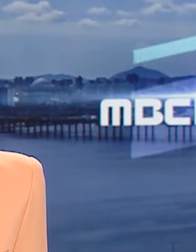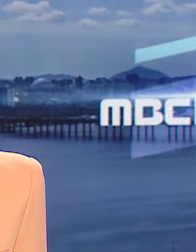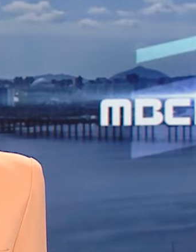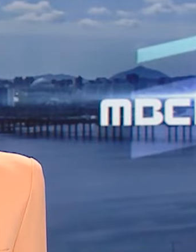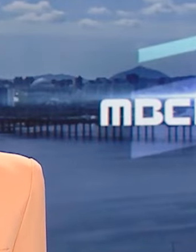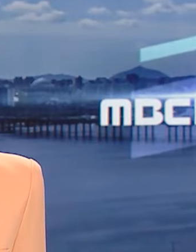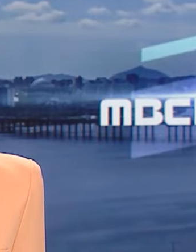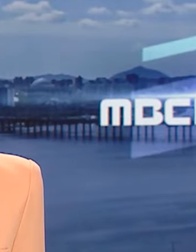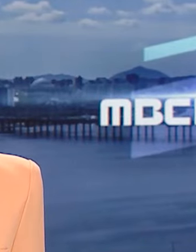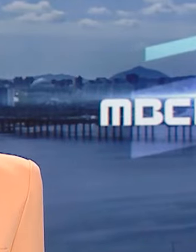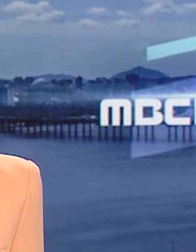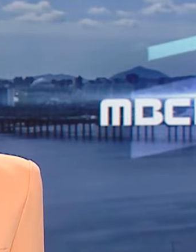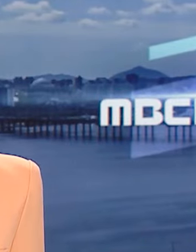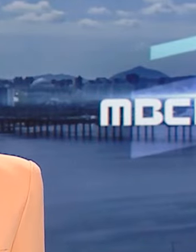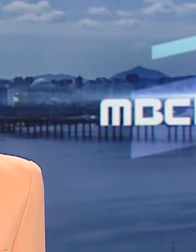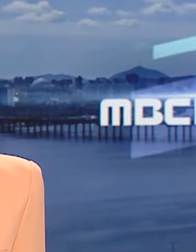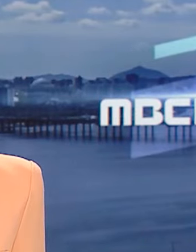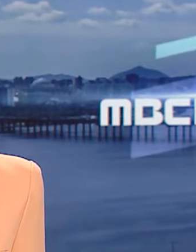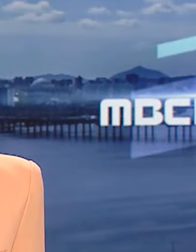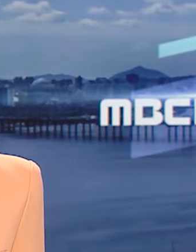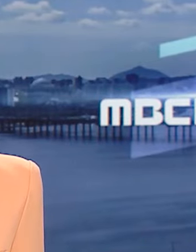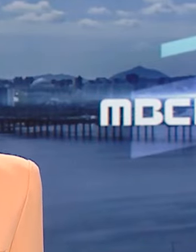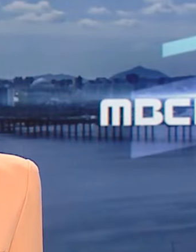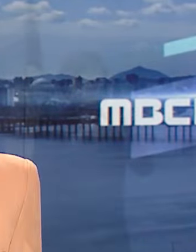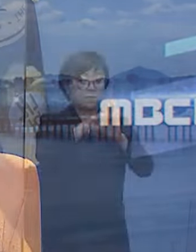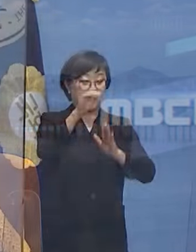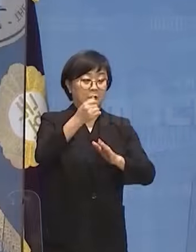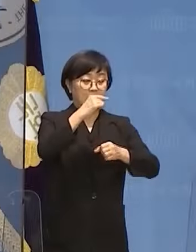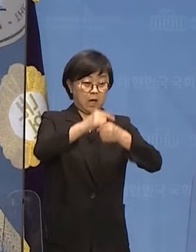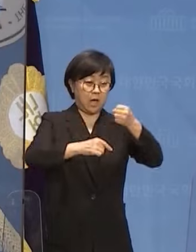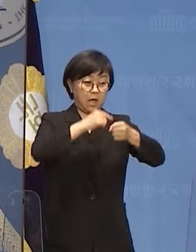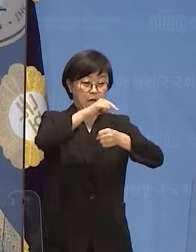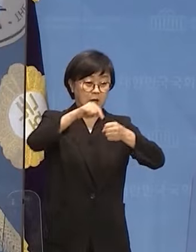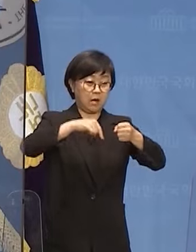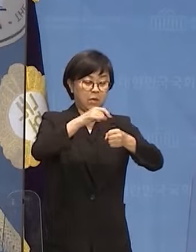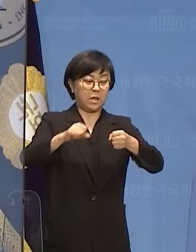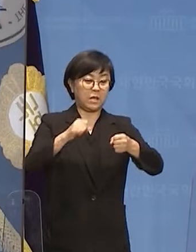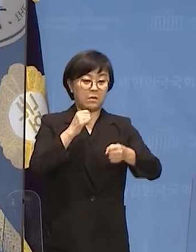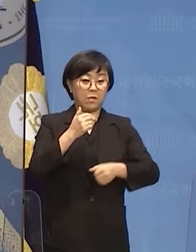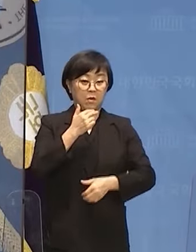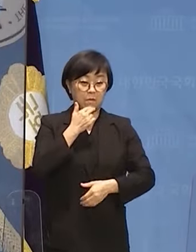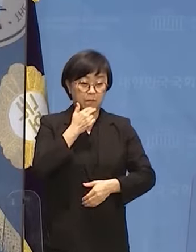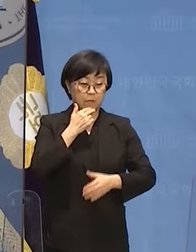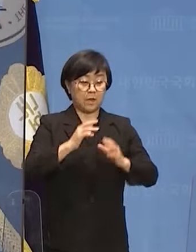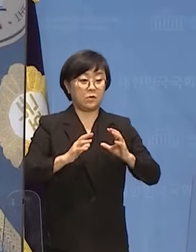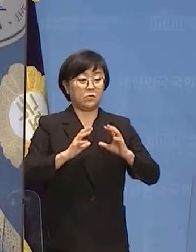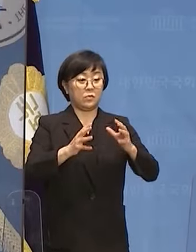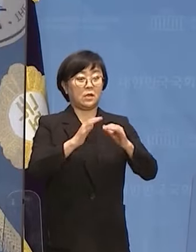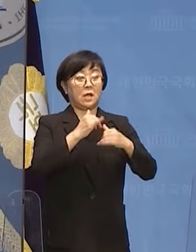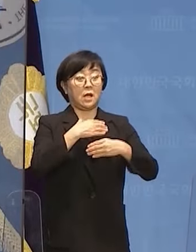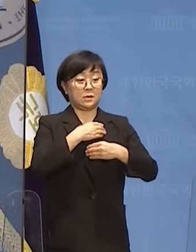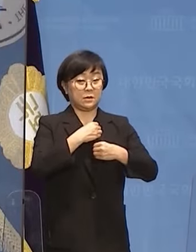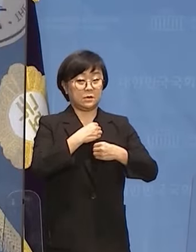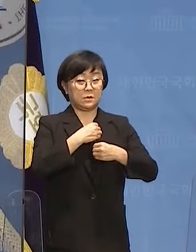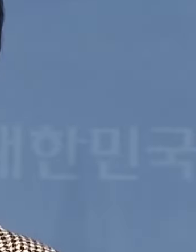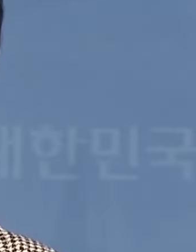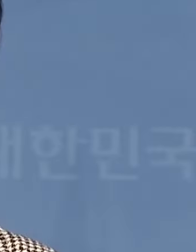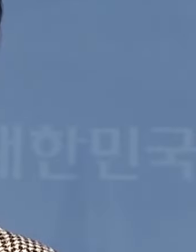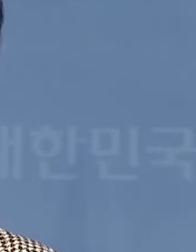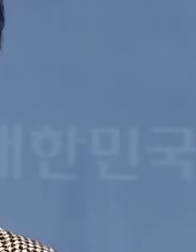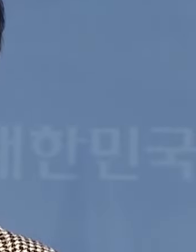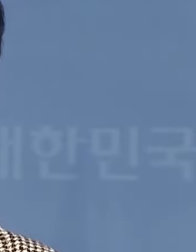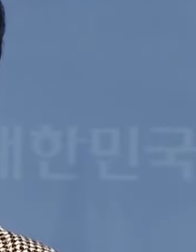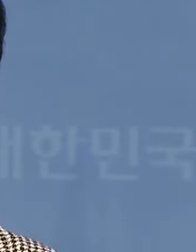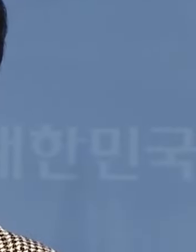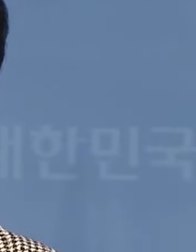김영선 전 국민의힘 의원이 지난 4월 총선을 앞두고 김건희 여사 공천 개입 의혹을 폭로하겠다며 국민의힘 공천관리위원회를